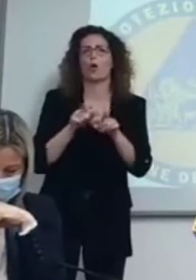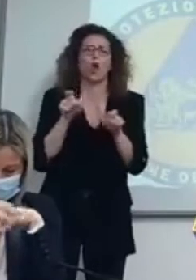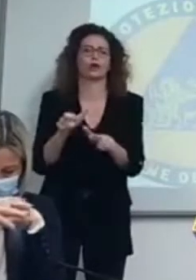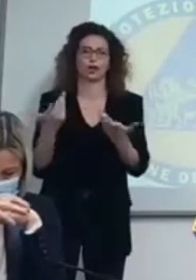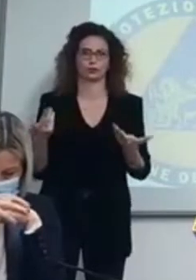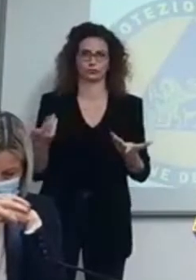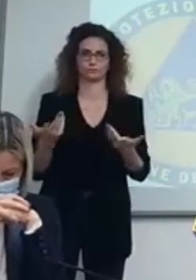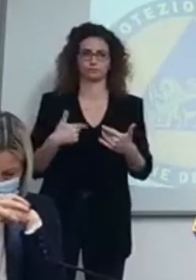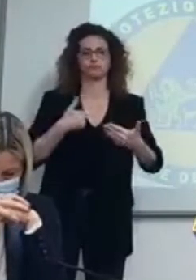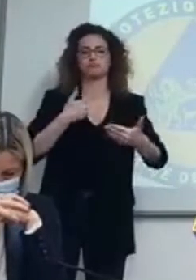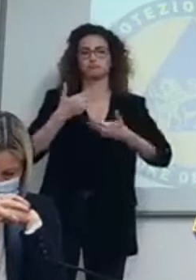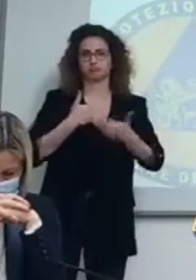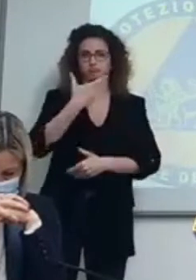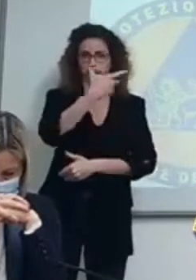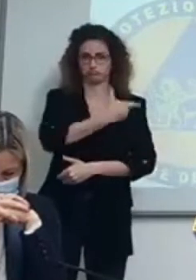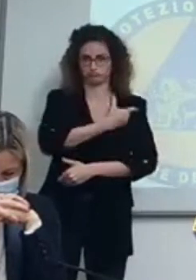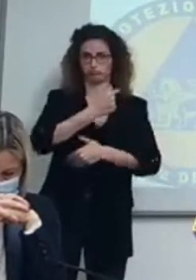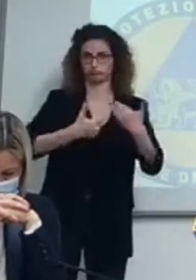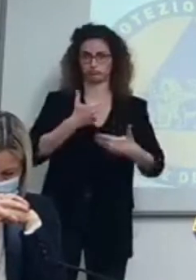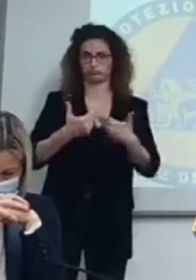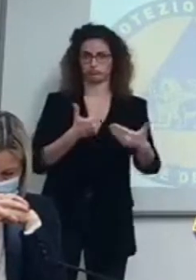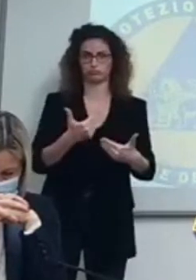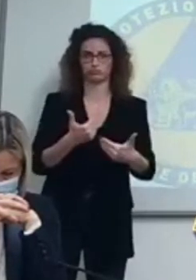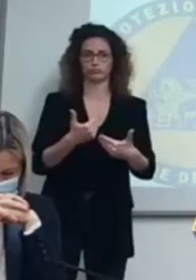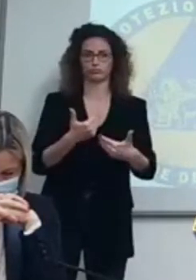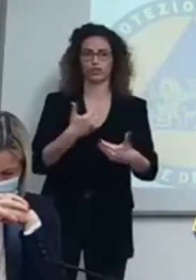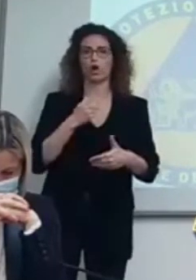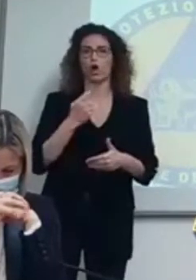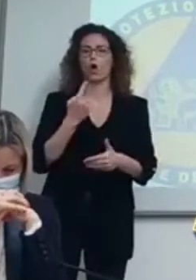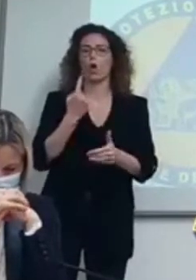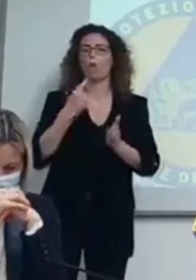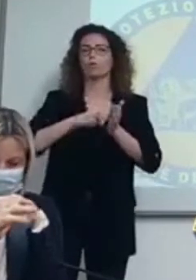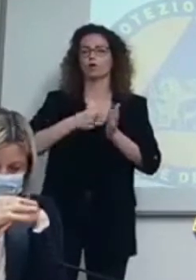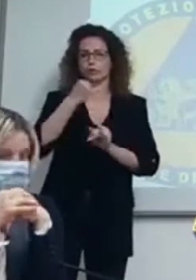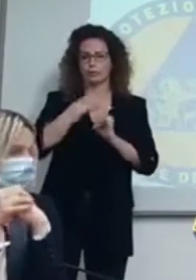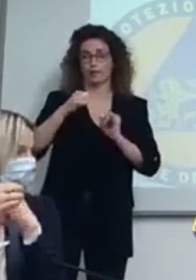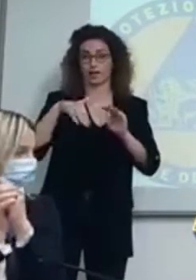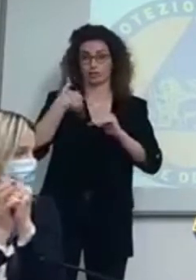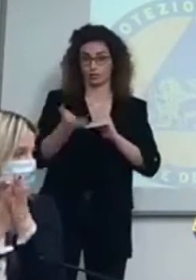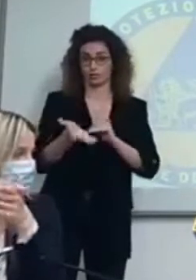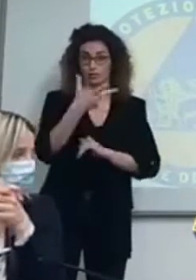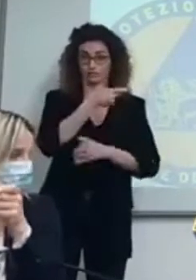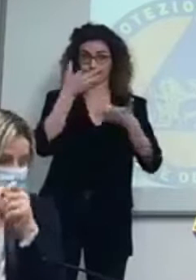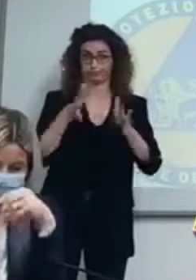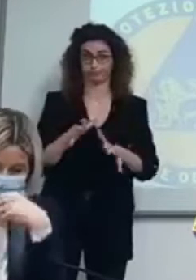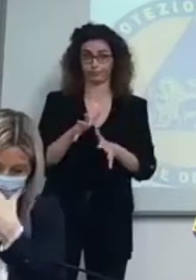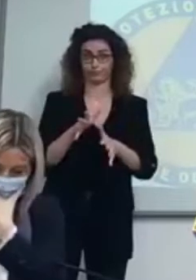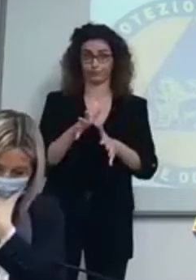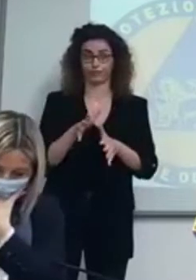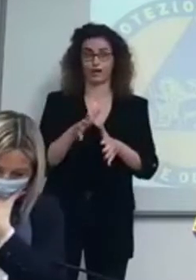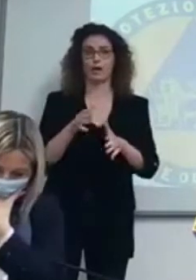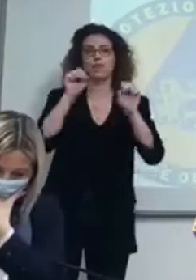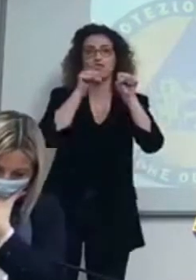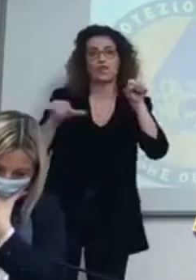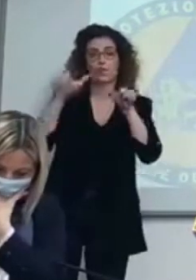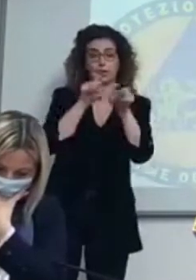Noi nel frattempo andiamo avanti con le vaccinazioni, abbiamo passato 1,5 milioni, giusto, di vaccini, quindi un terzo dei